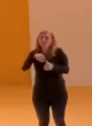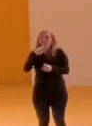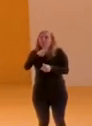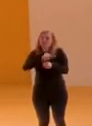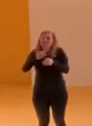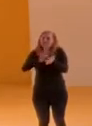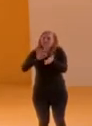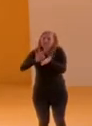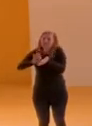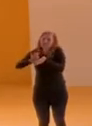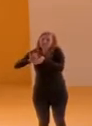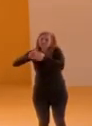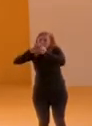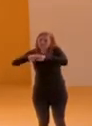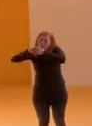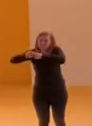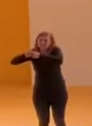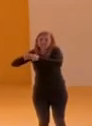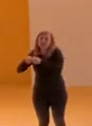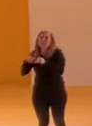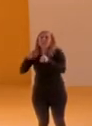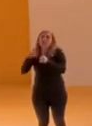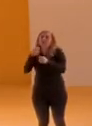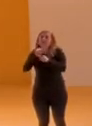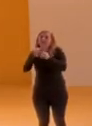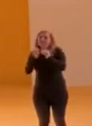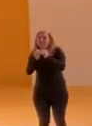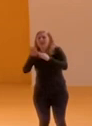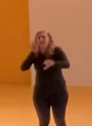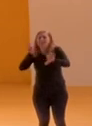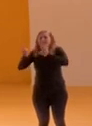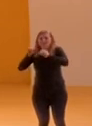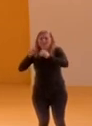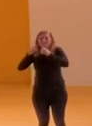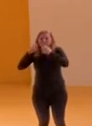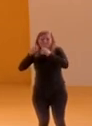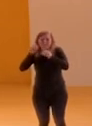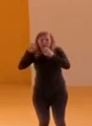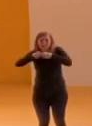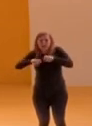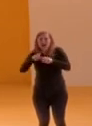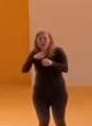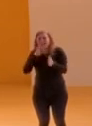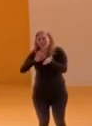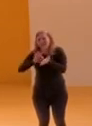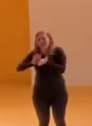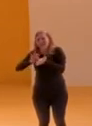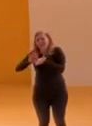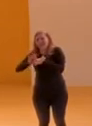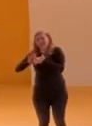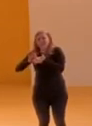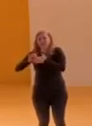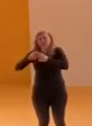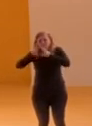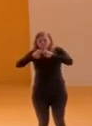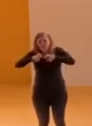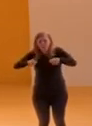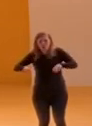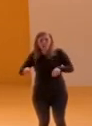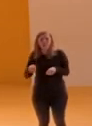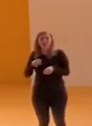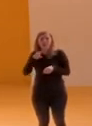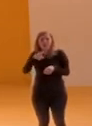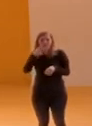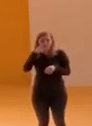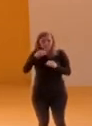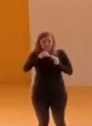systematyczną analizą może niemeta analizą ale systematyczną analizą systematycznym przeglądem pokazującym dosyć jasno